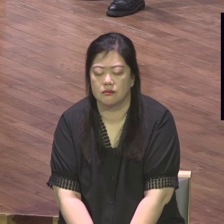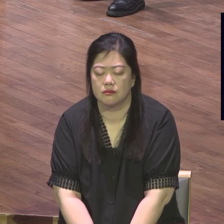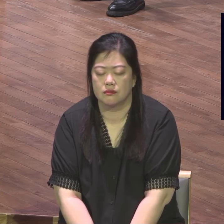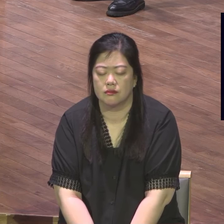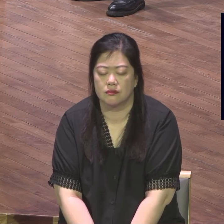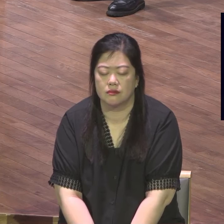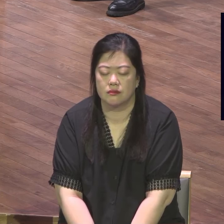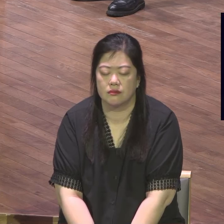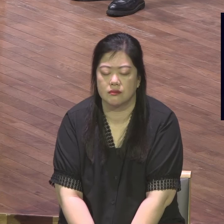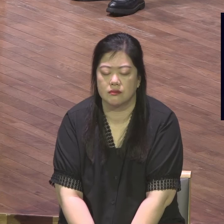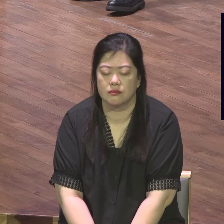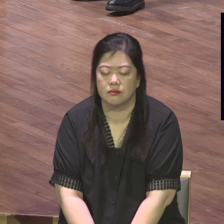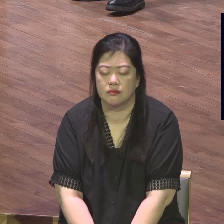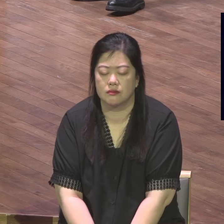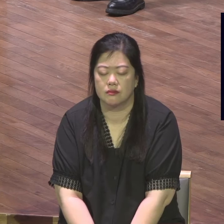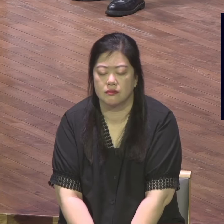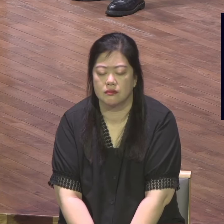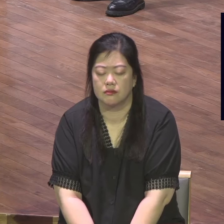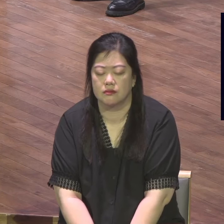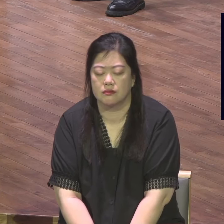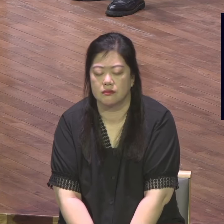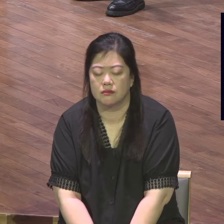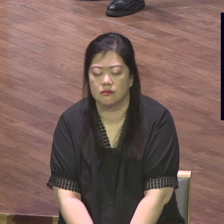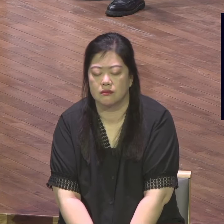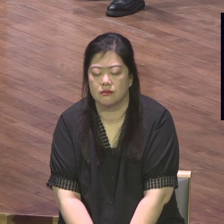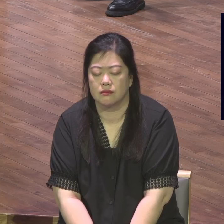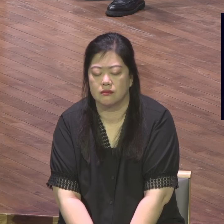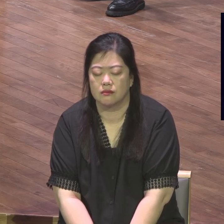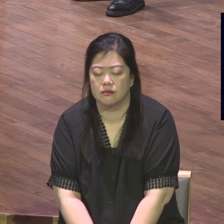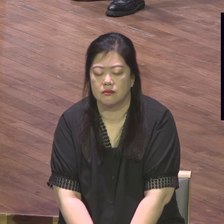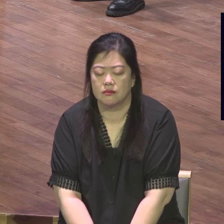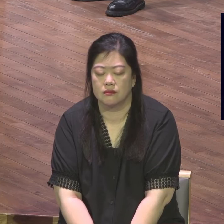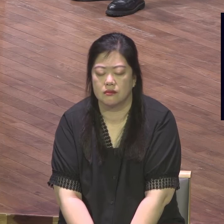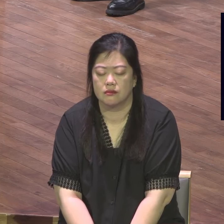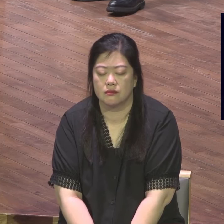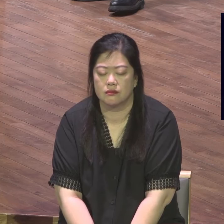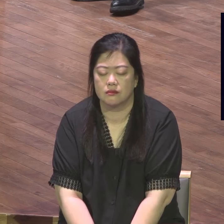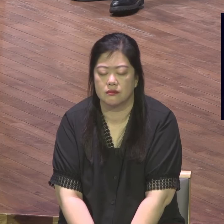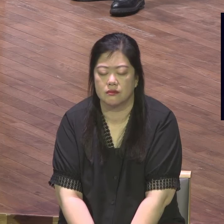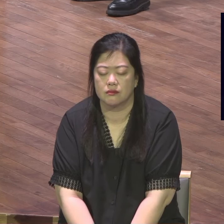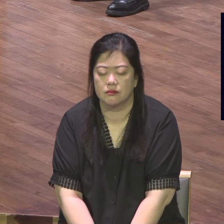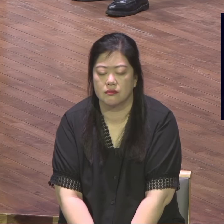또 우리에게 영력과 지력과 체력과 경제력과 인력을 주시옵시고